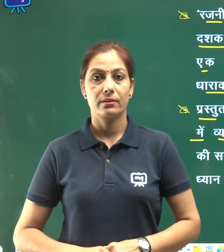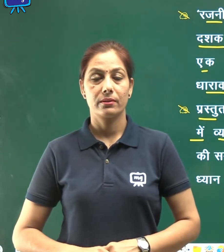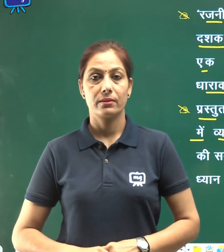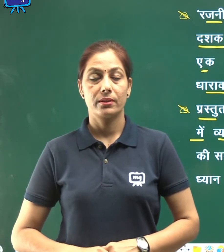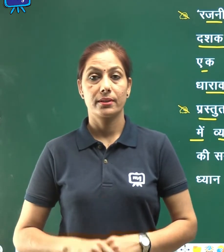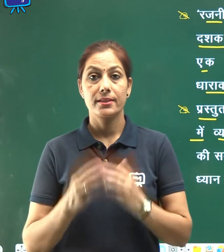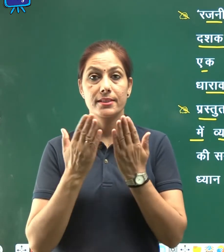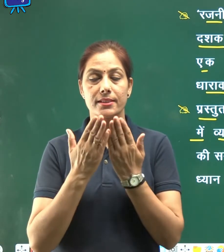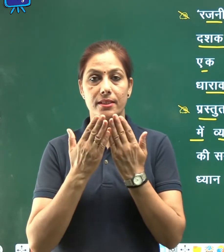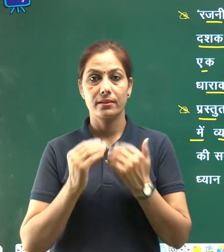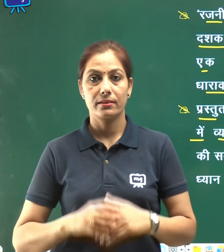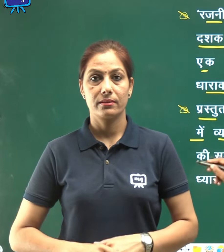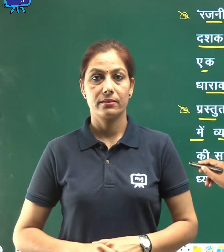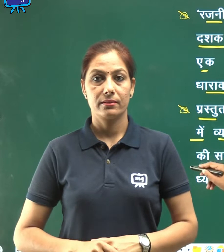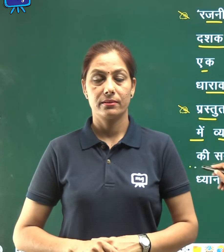शिक्षा की